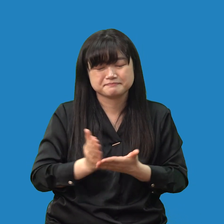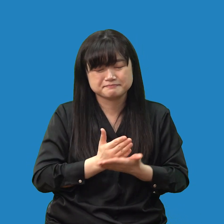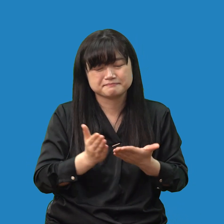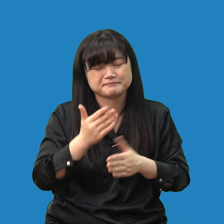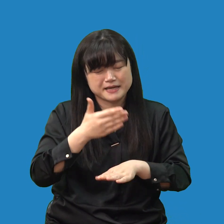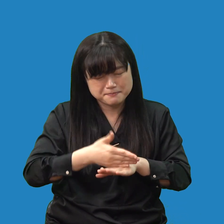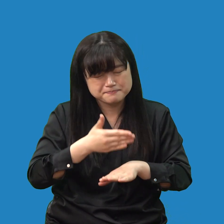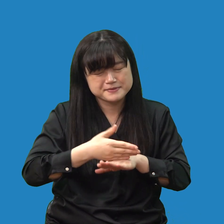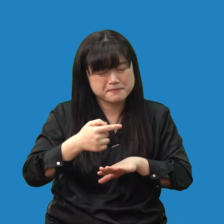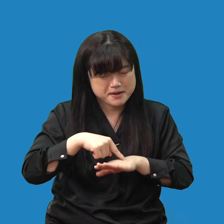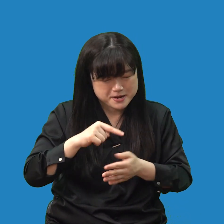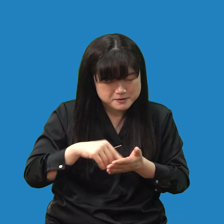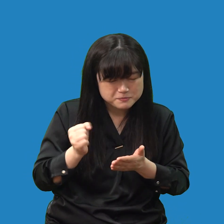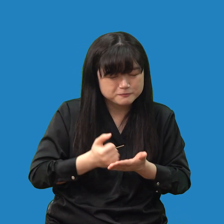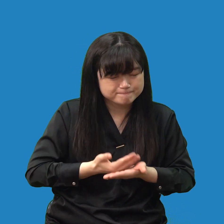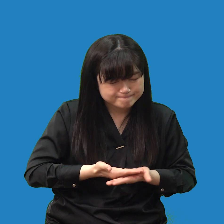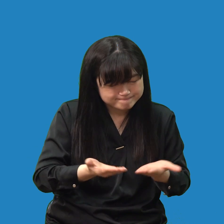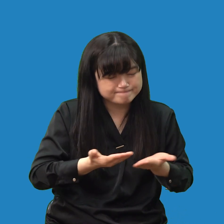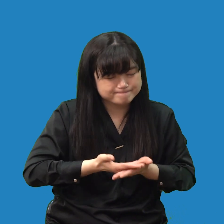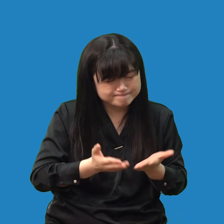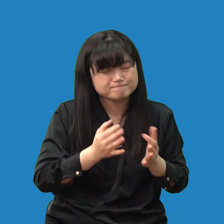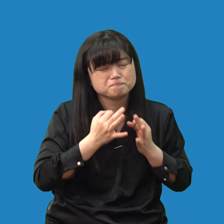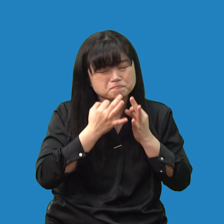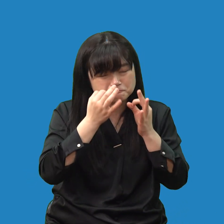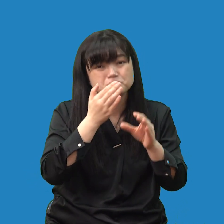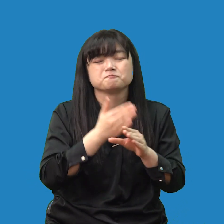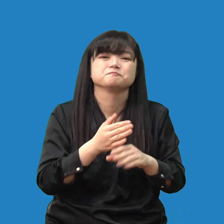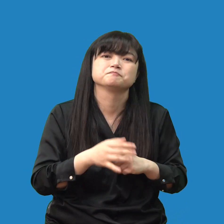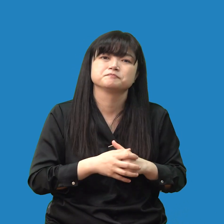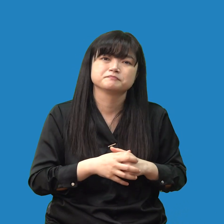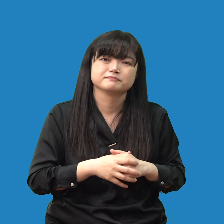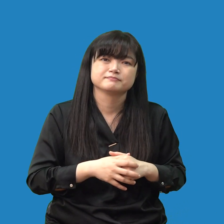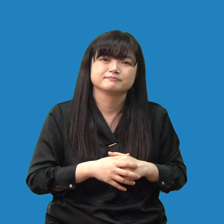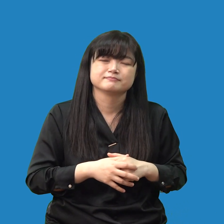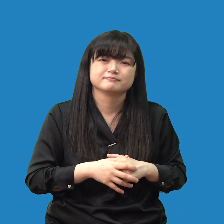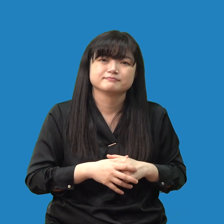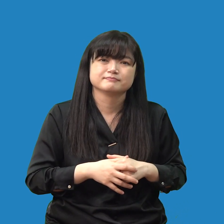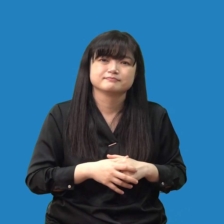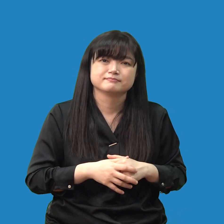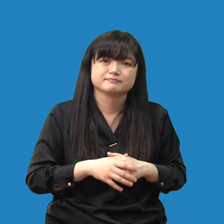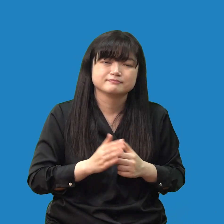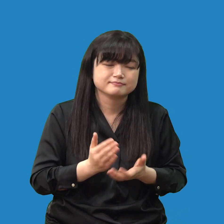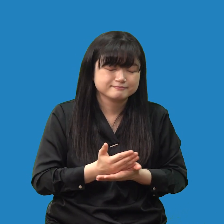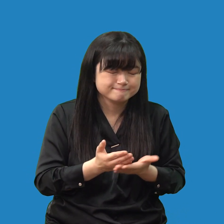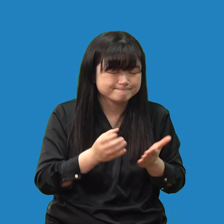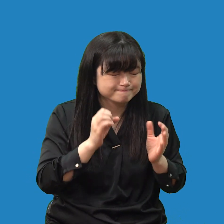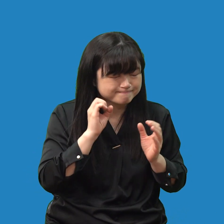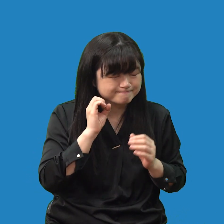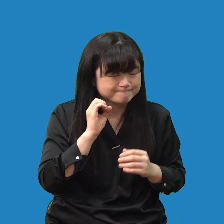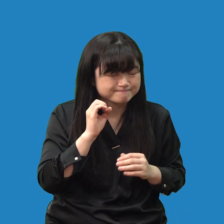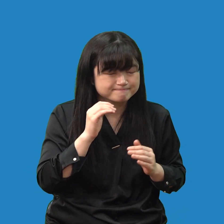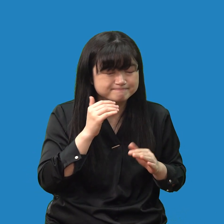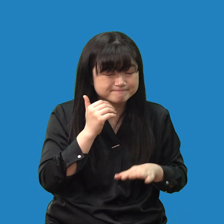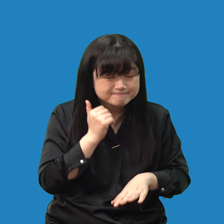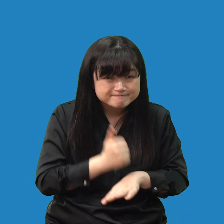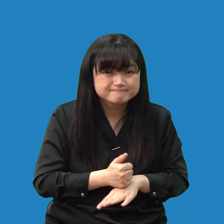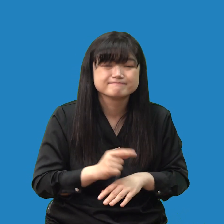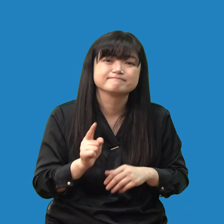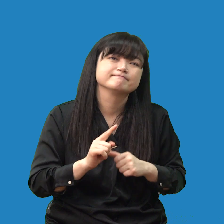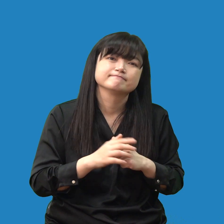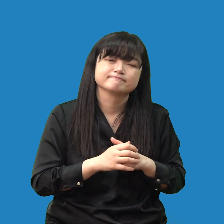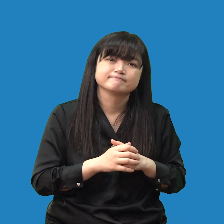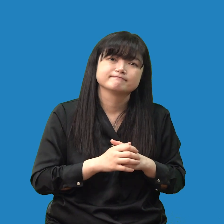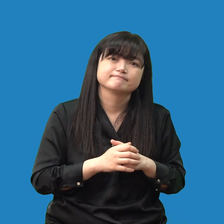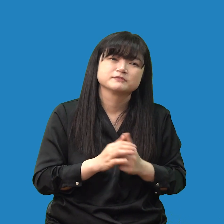삶을 감사함으로 기쁘게 실천하고 있습니다. 그 다음 이제 나눔을 이야기하고 난 다음에 제일 마지막에